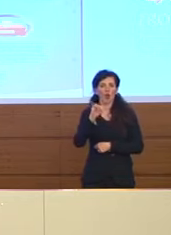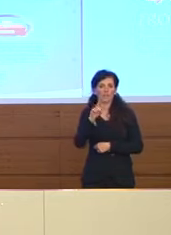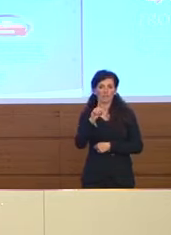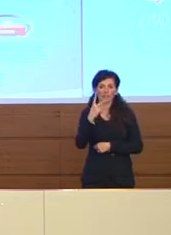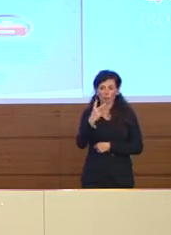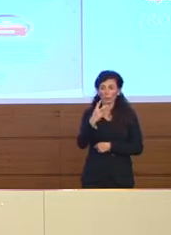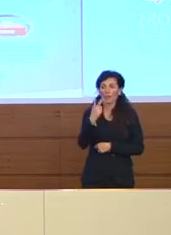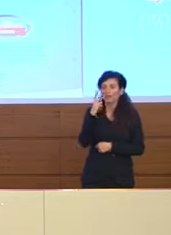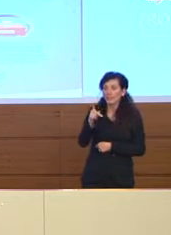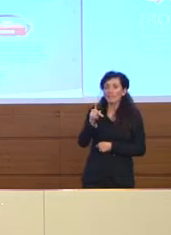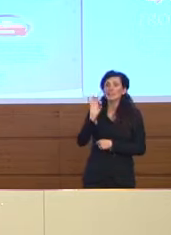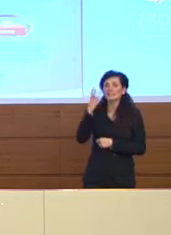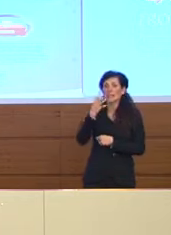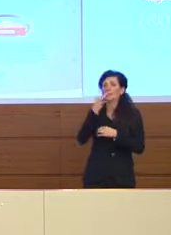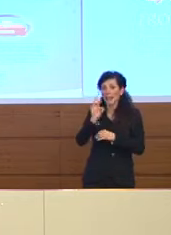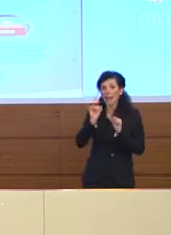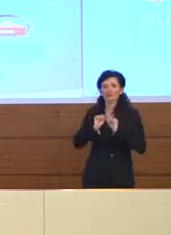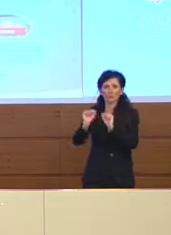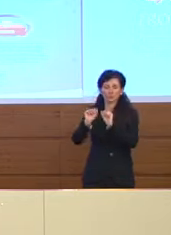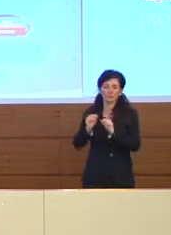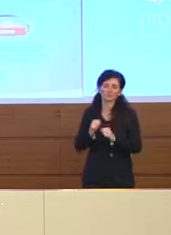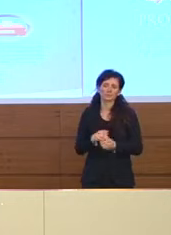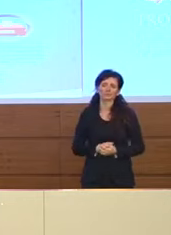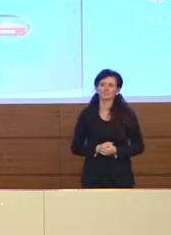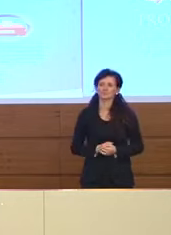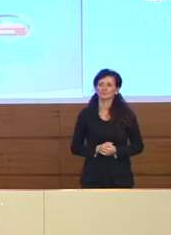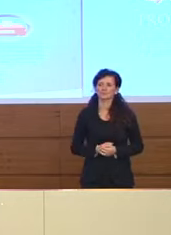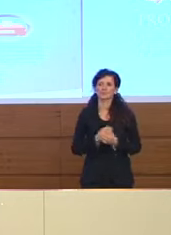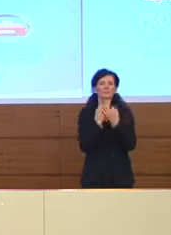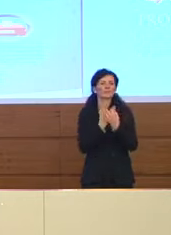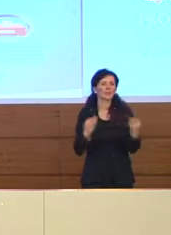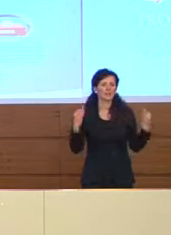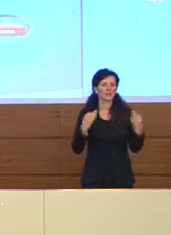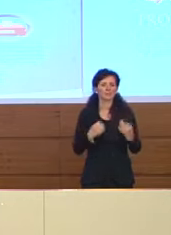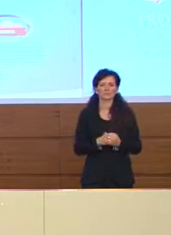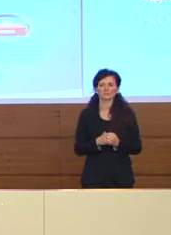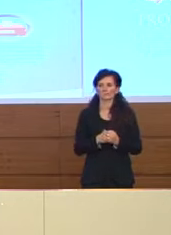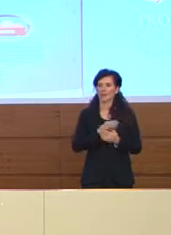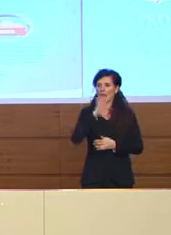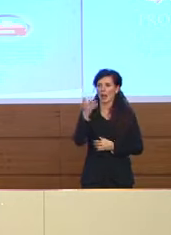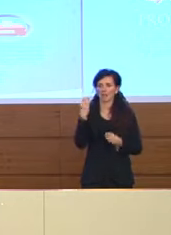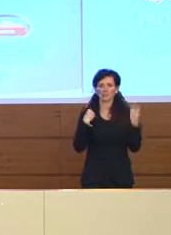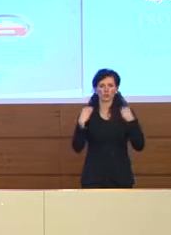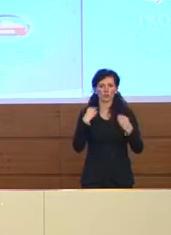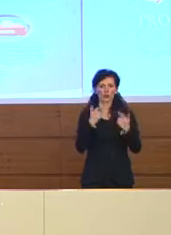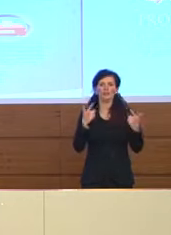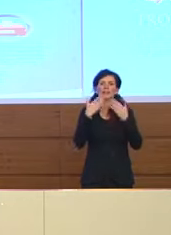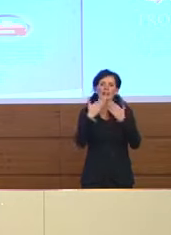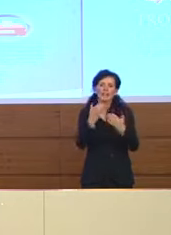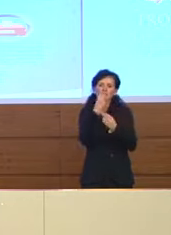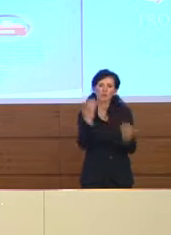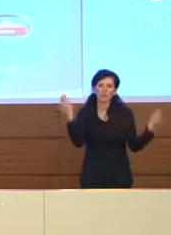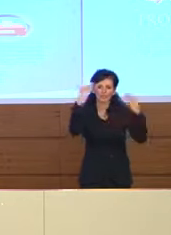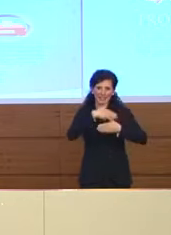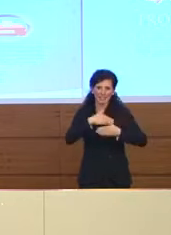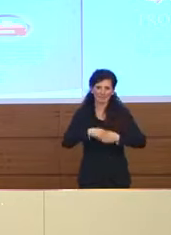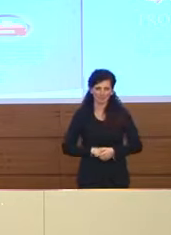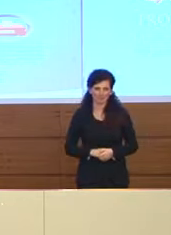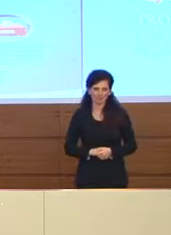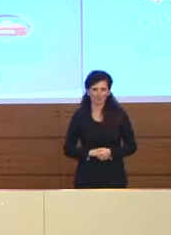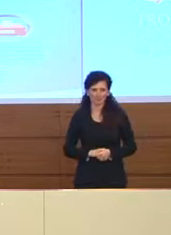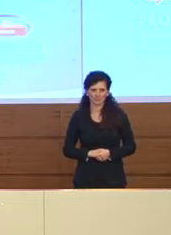grande interesse bene allora non ci sono domande grazie e buona sera